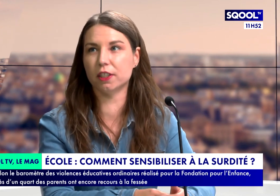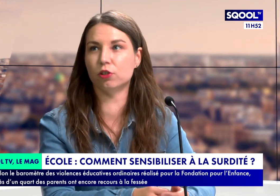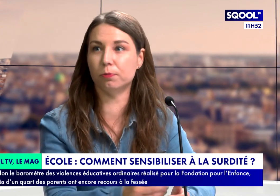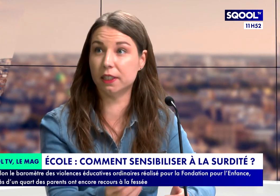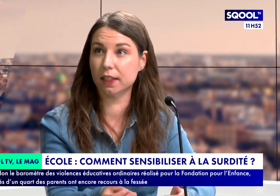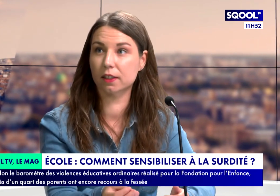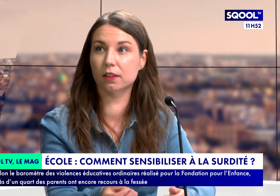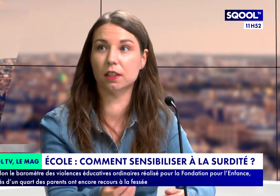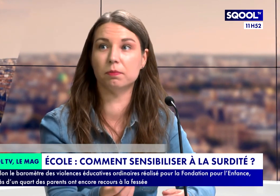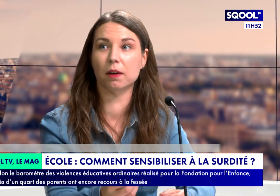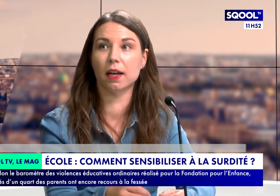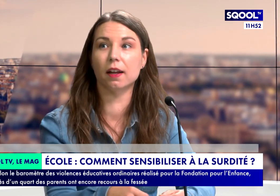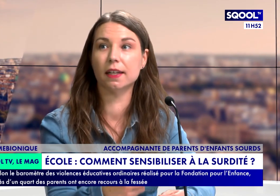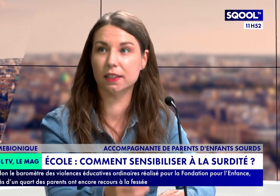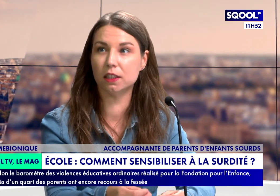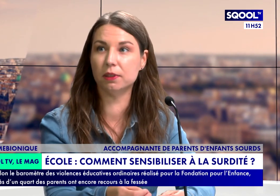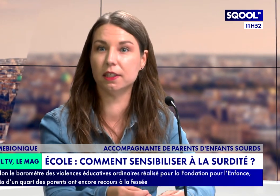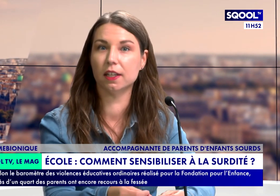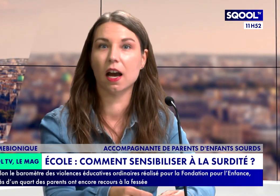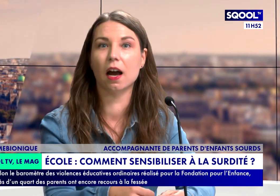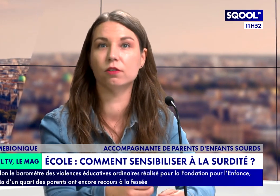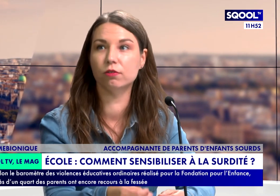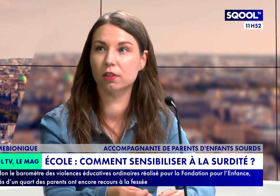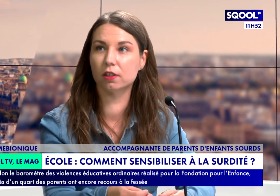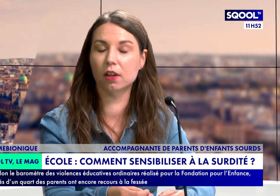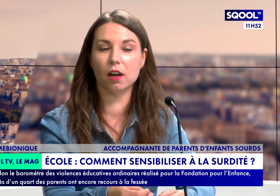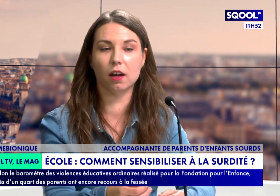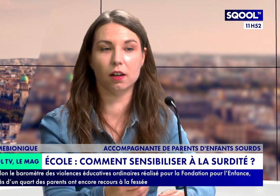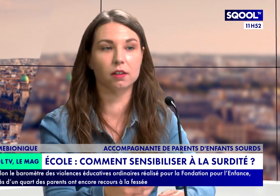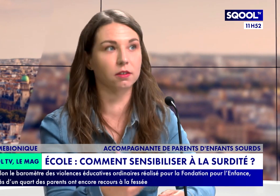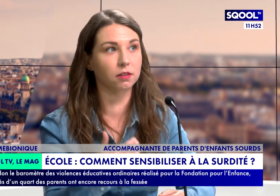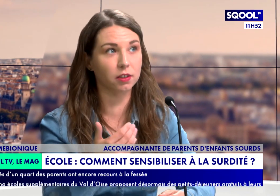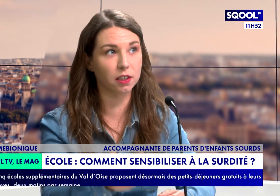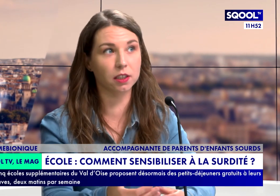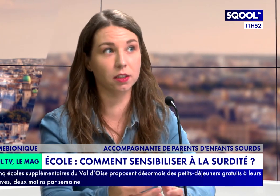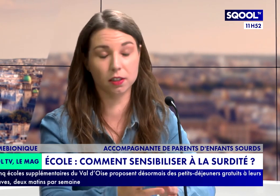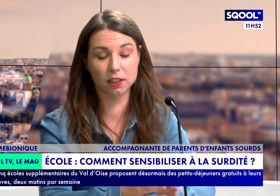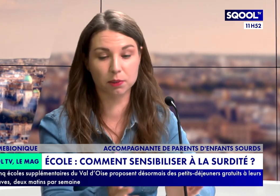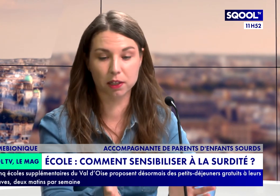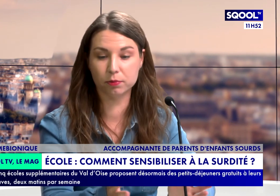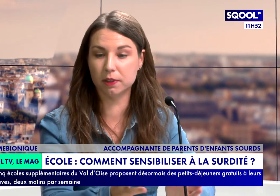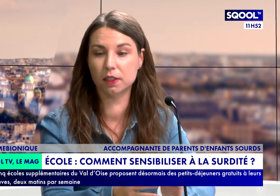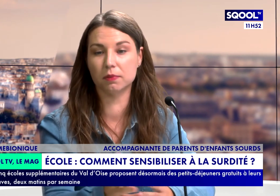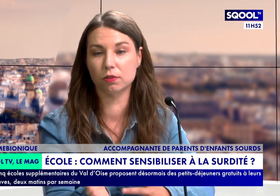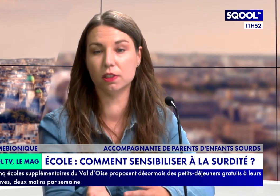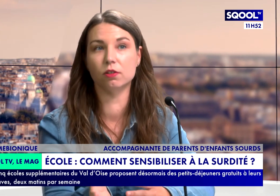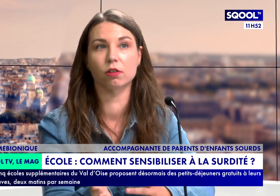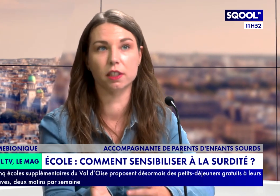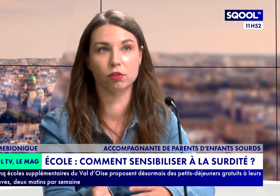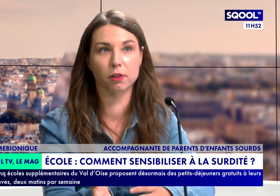2005 qui permet l'accessibilité à tous des espaces publics, mais aussi de l'enseignement.